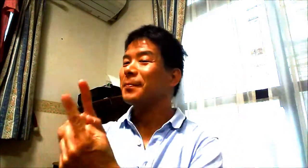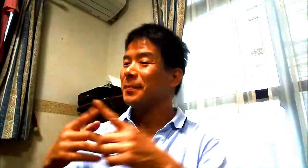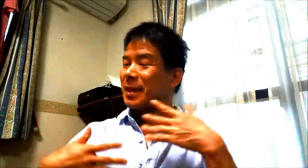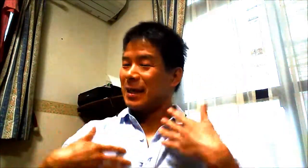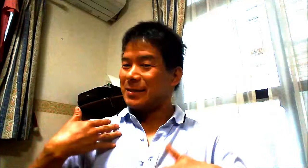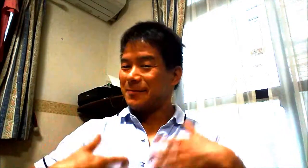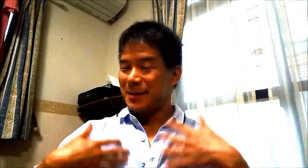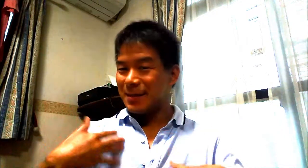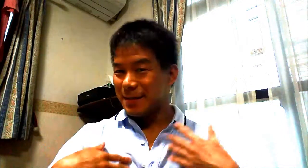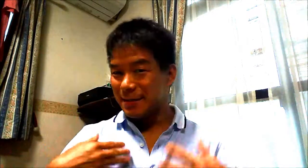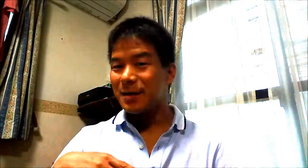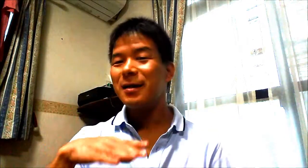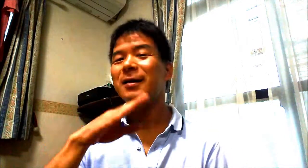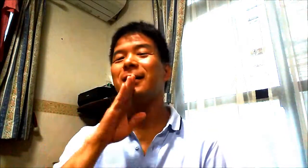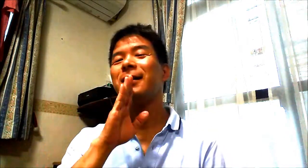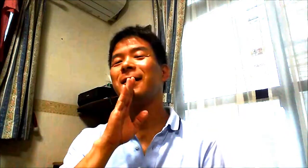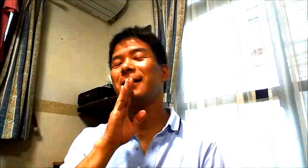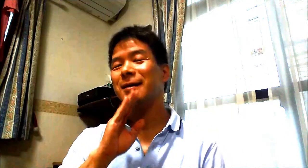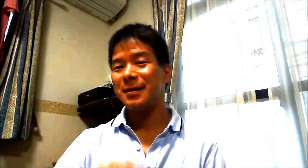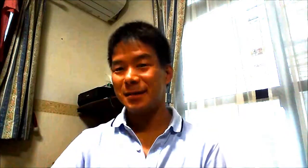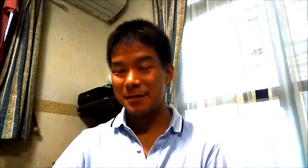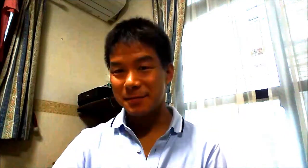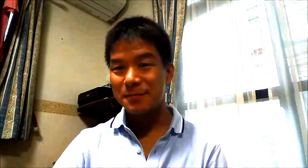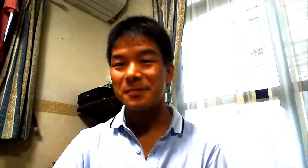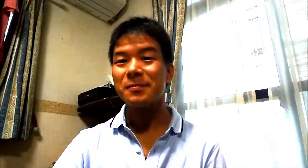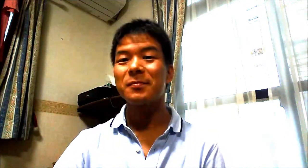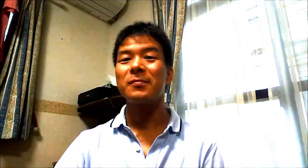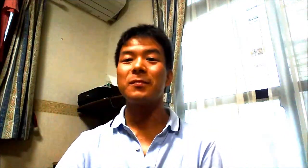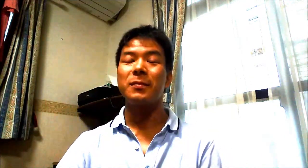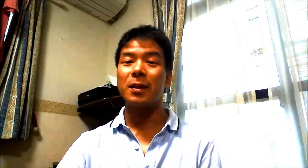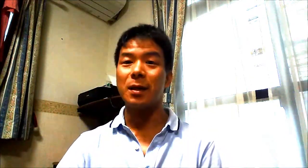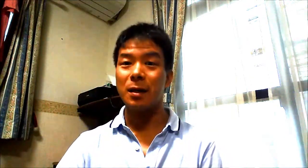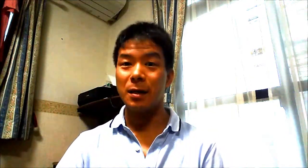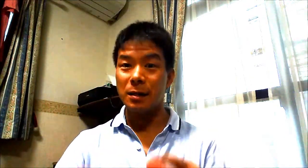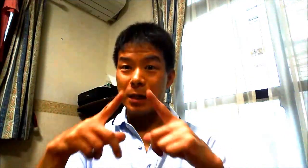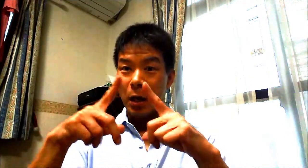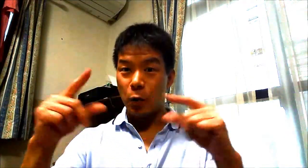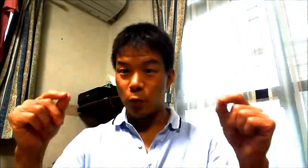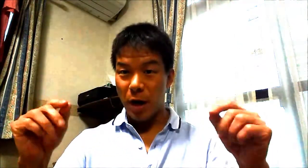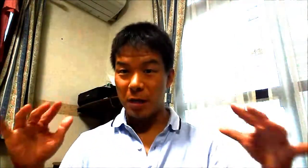まった。この映像を体験した車の運転手は、